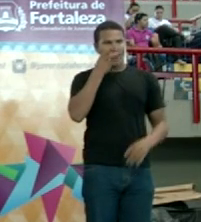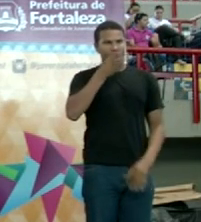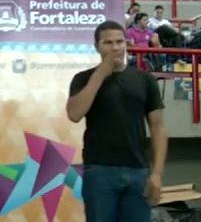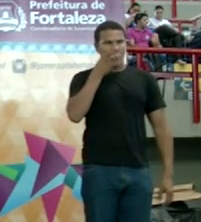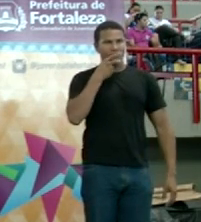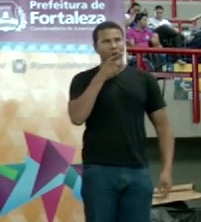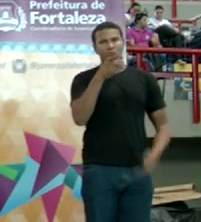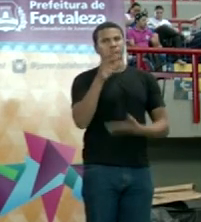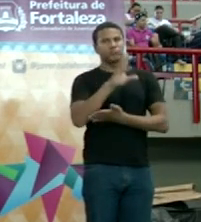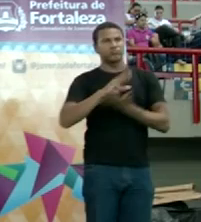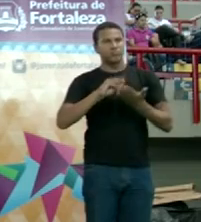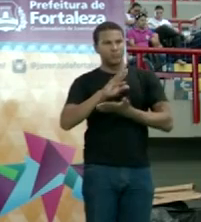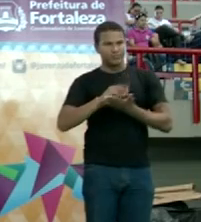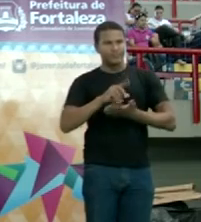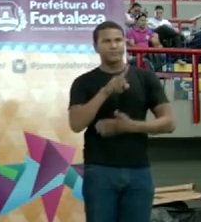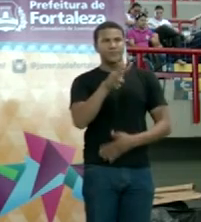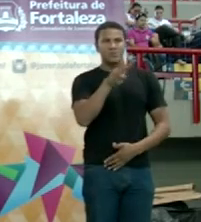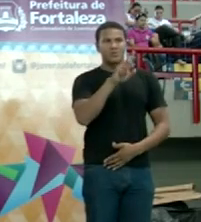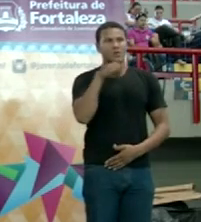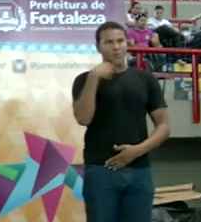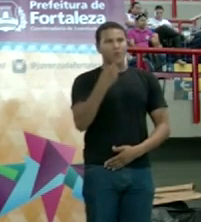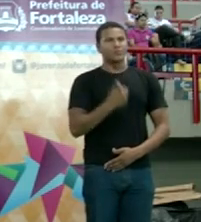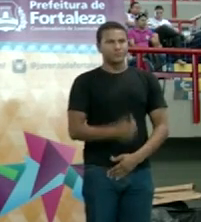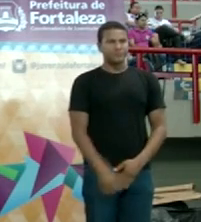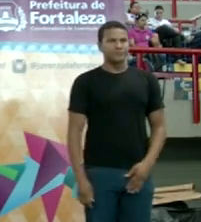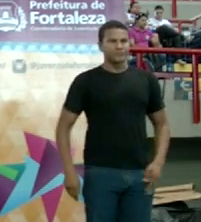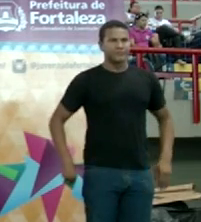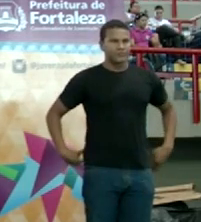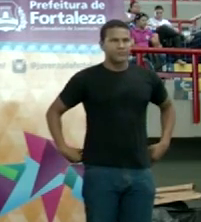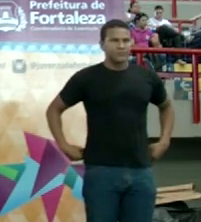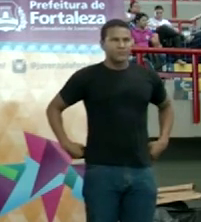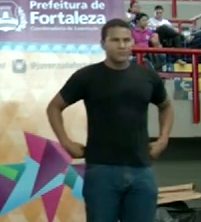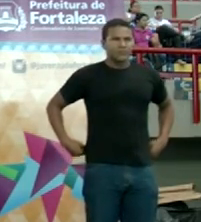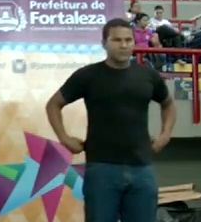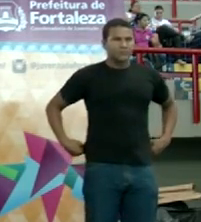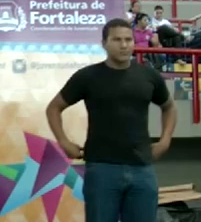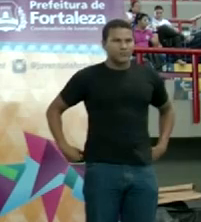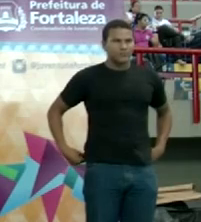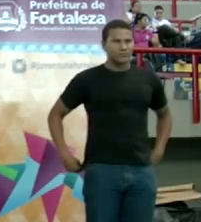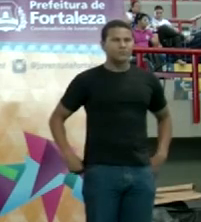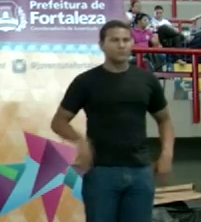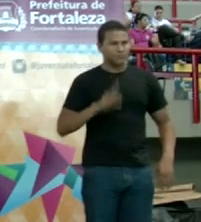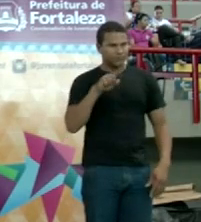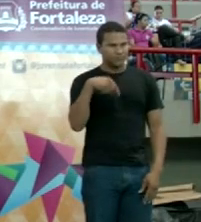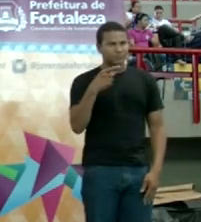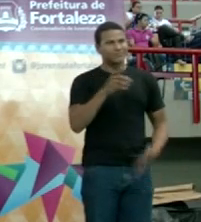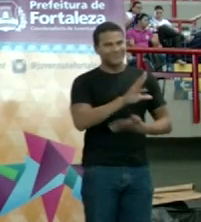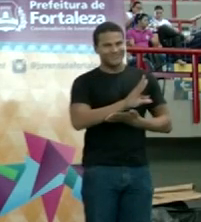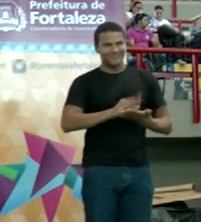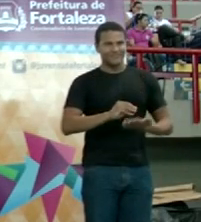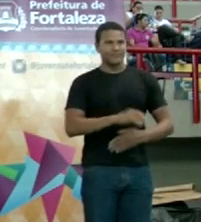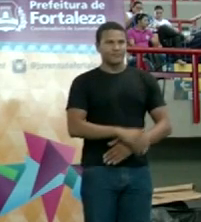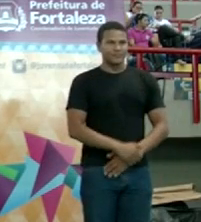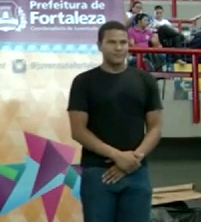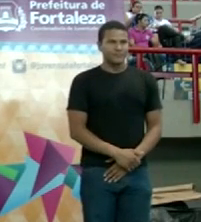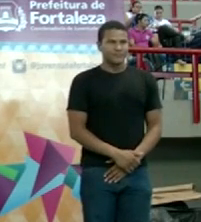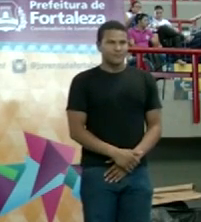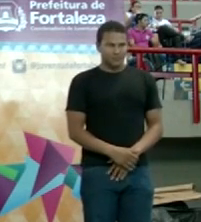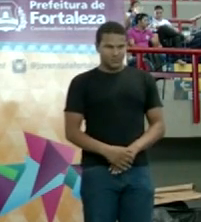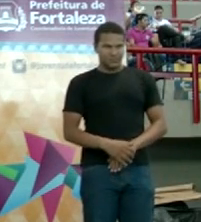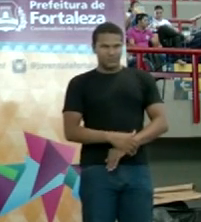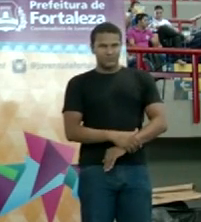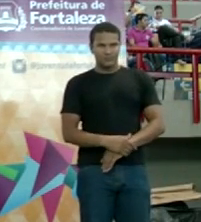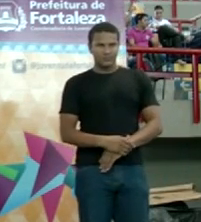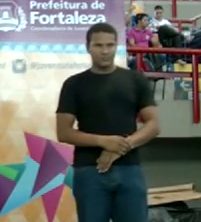proposta absurda, ponto. A maioridade penal no Brasil é uma proposta